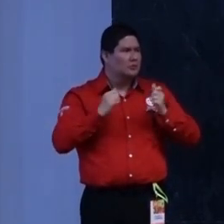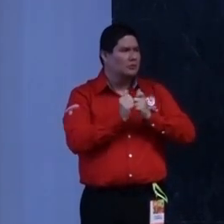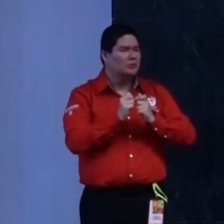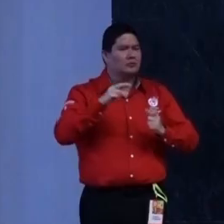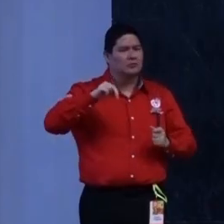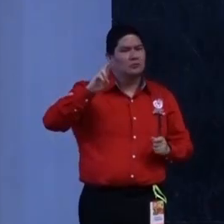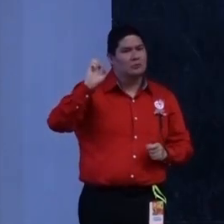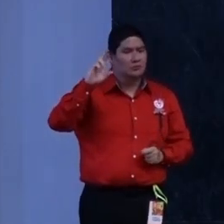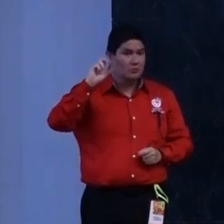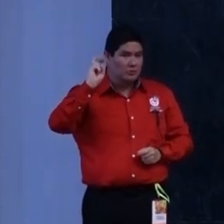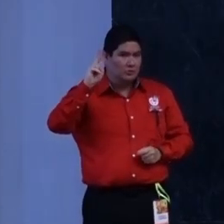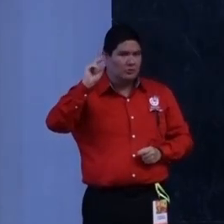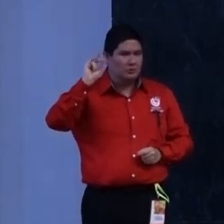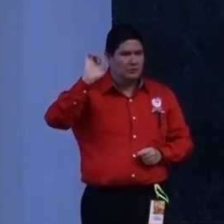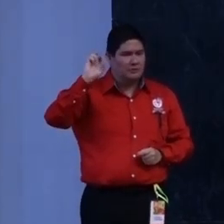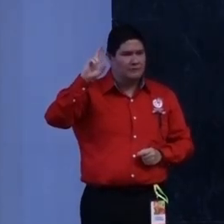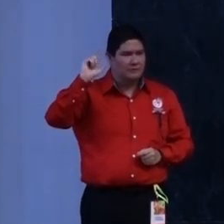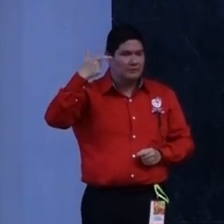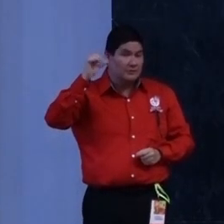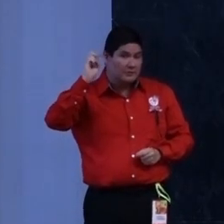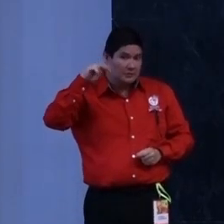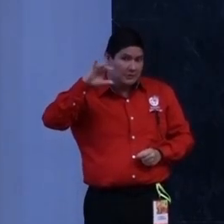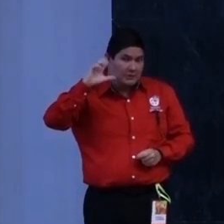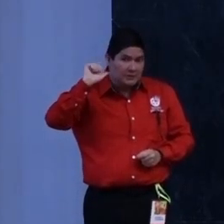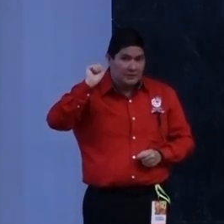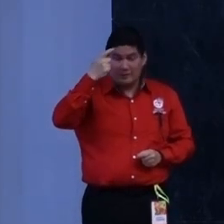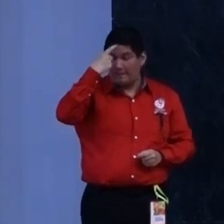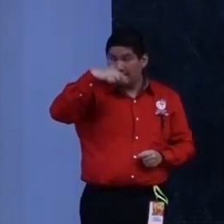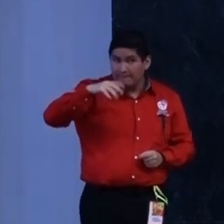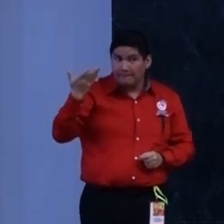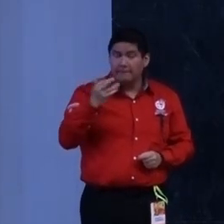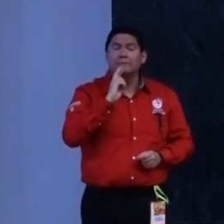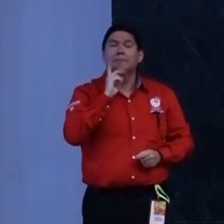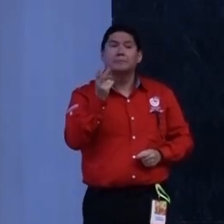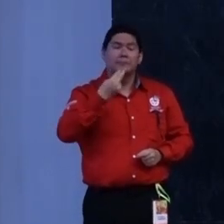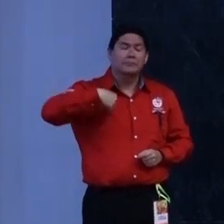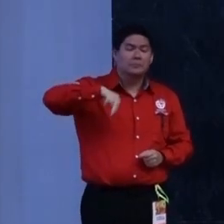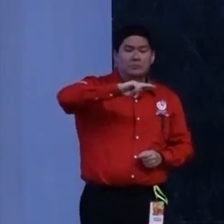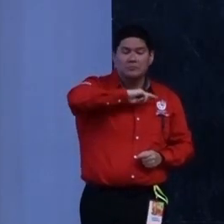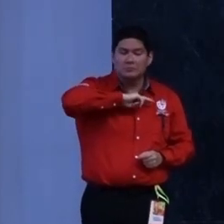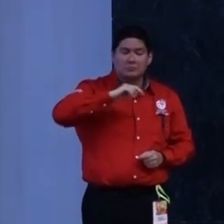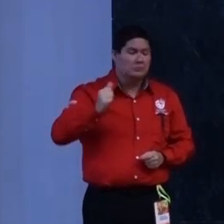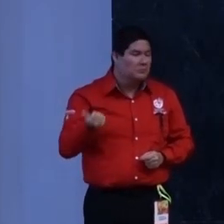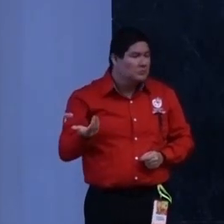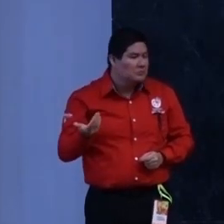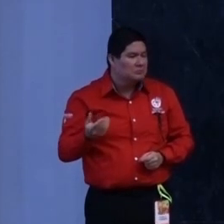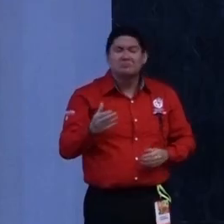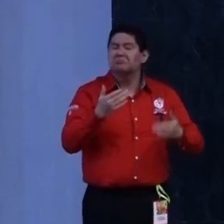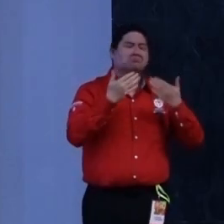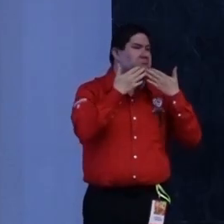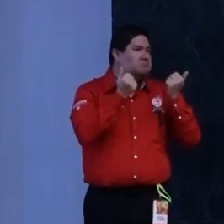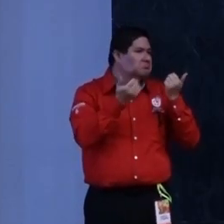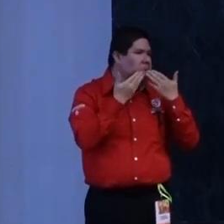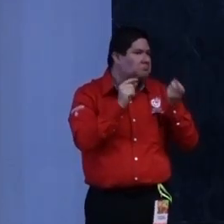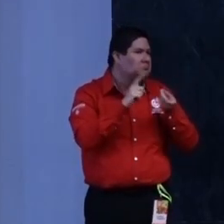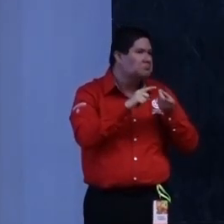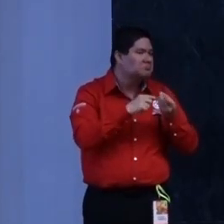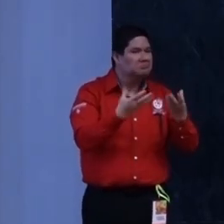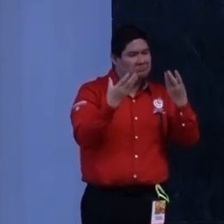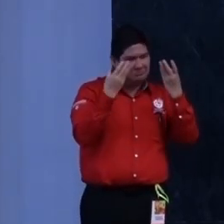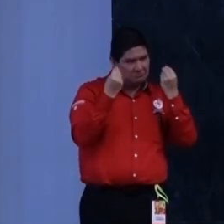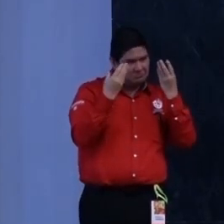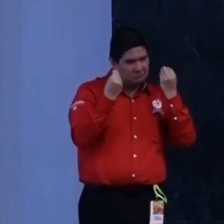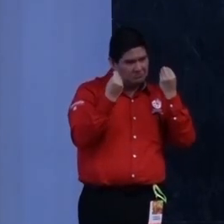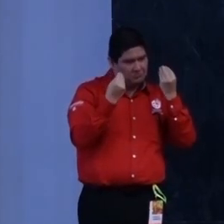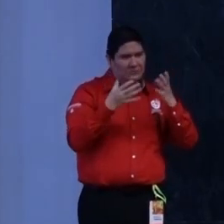neurodivergencia como tú para hacer mejor nuestro trabajo? Esa pregunta me parece como muy importante y no hay nadie que nos pueda enseñar mejor la respuesta